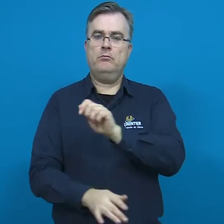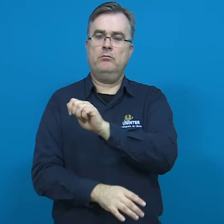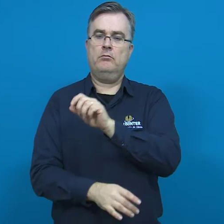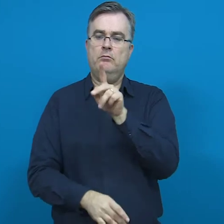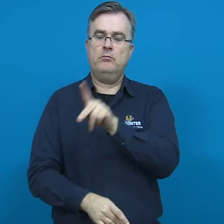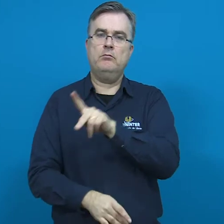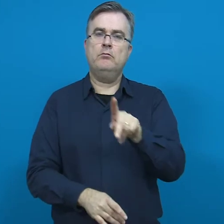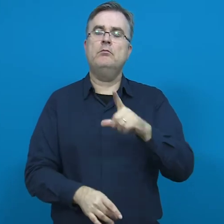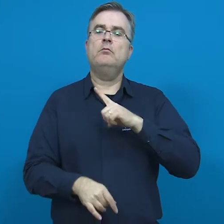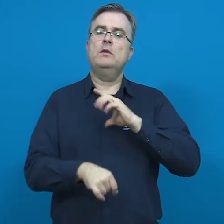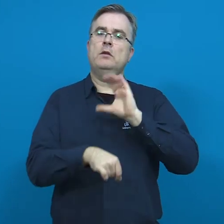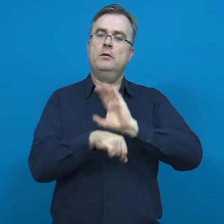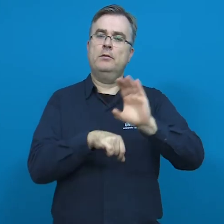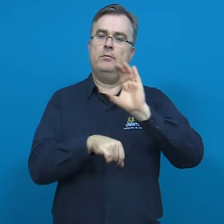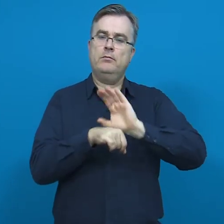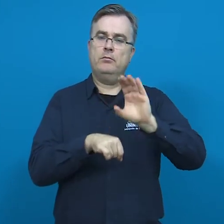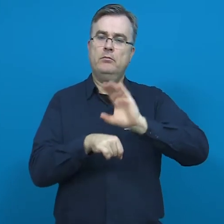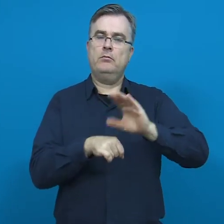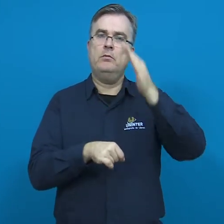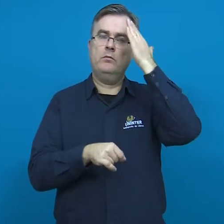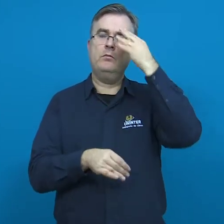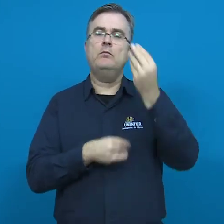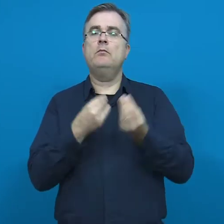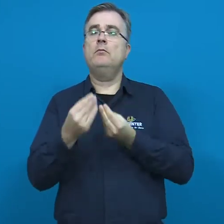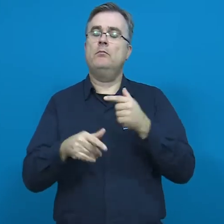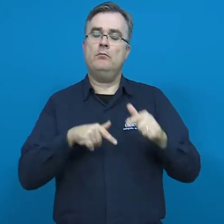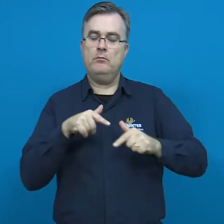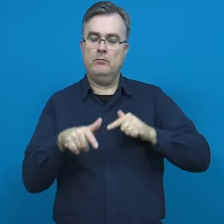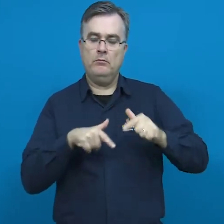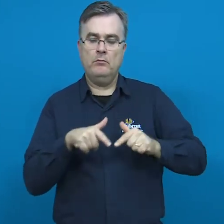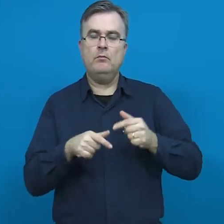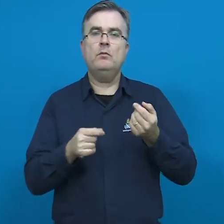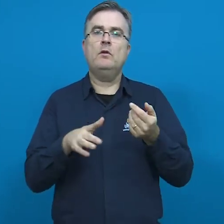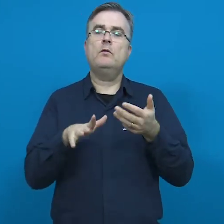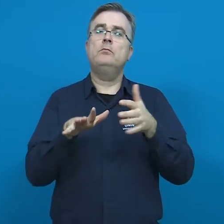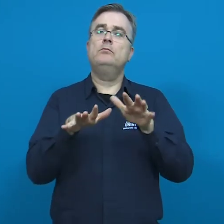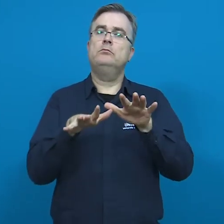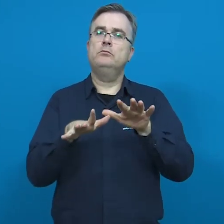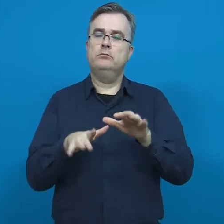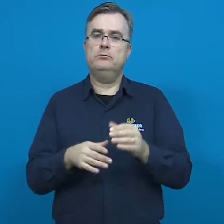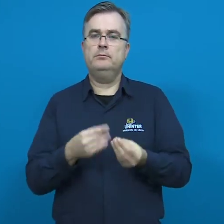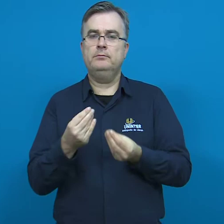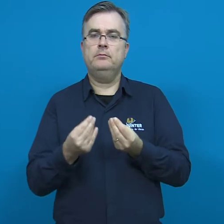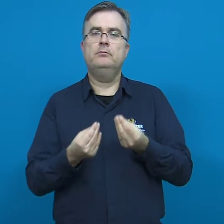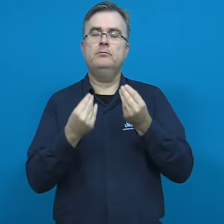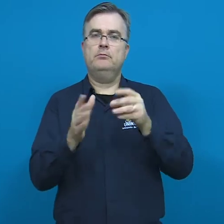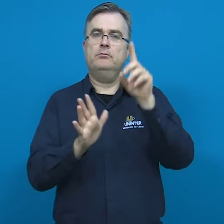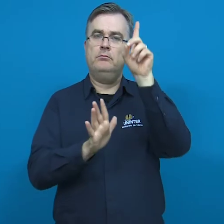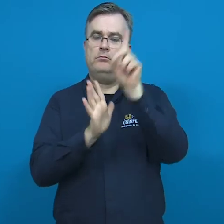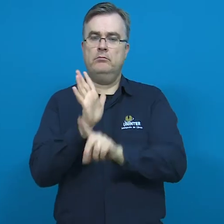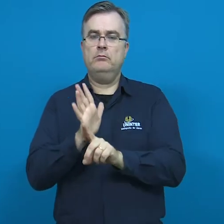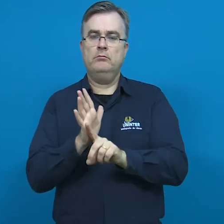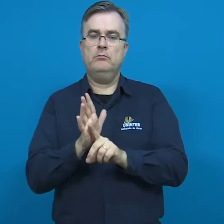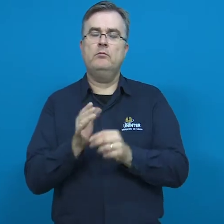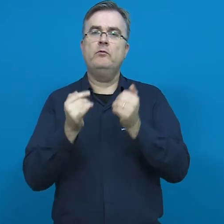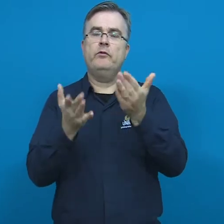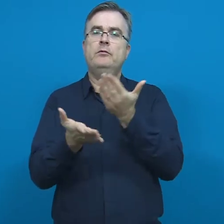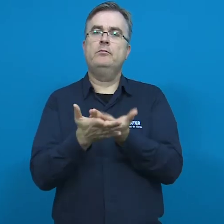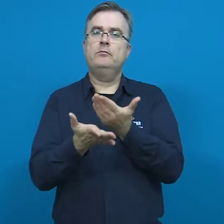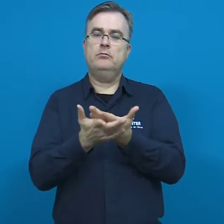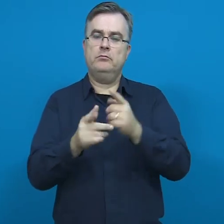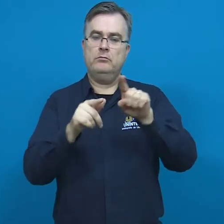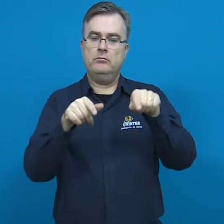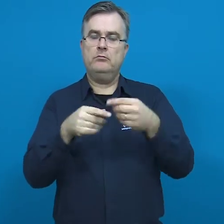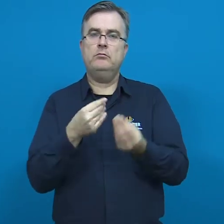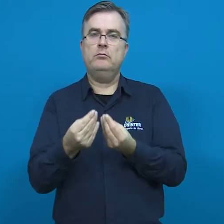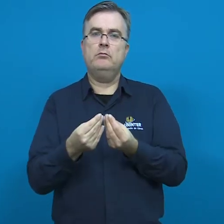do professor ter cursos para saber como trabalhar com a inclusão, dá direito fora